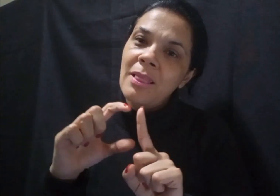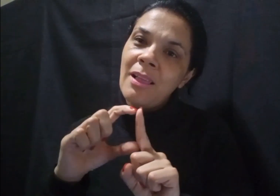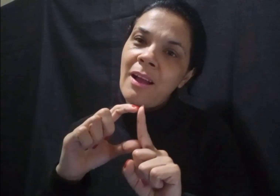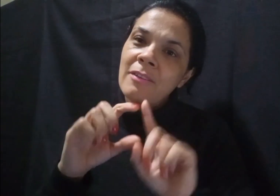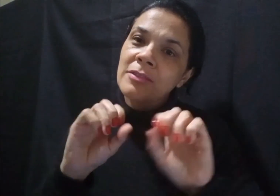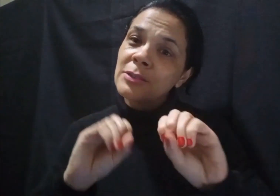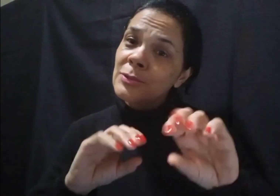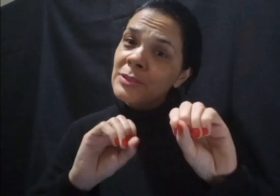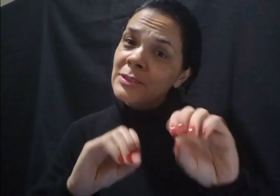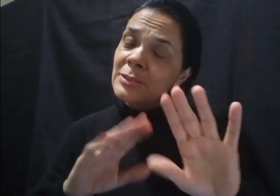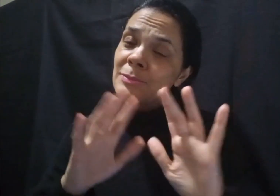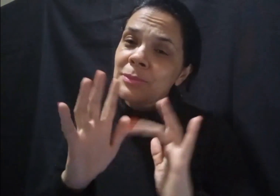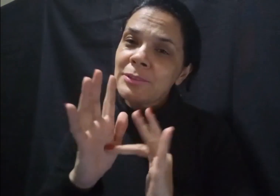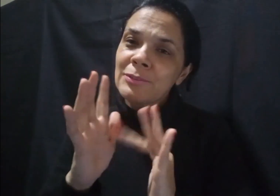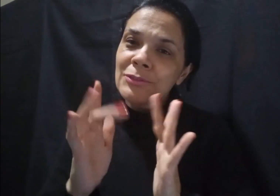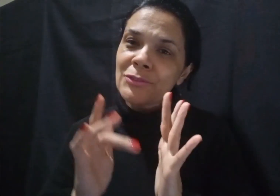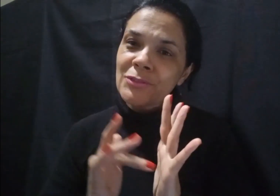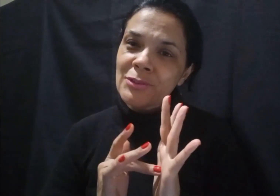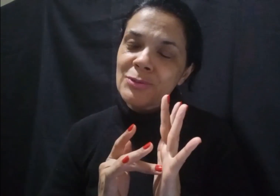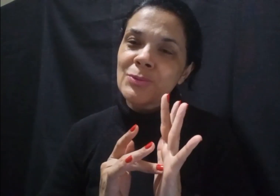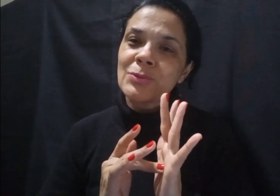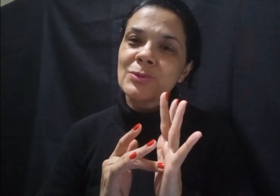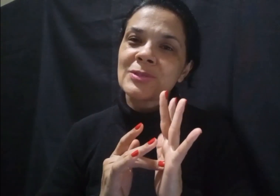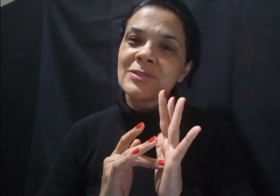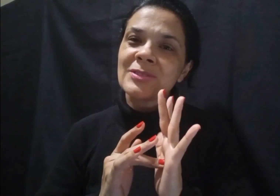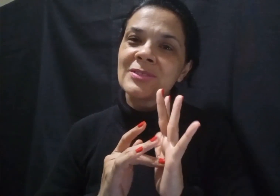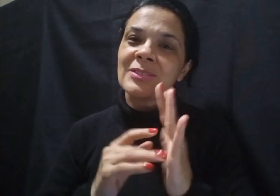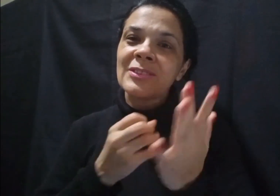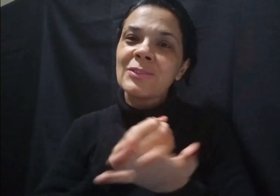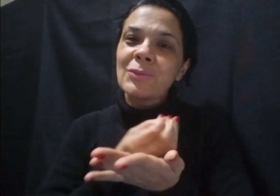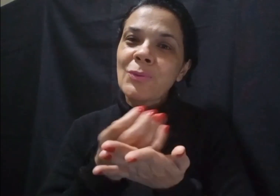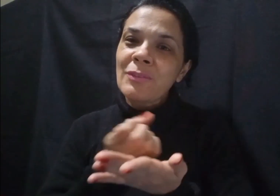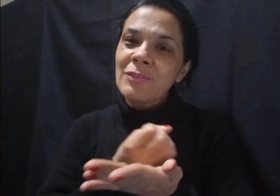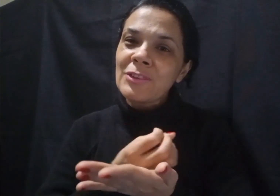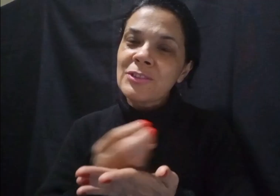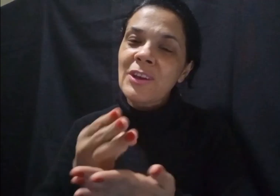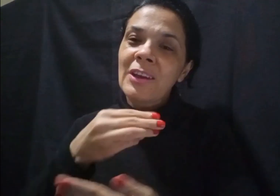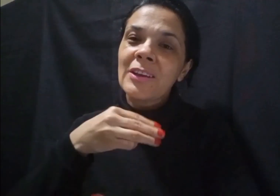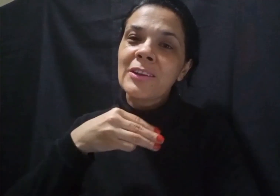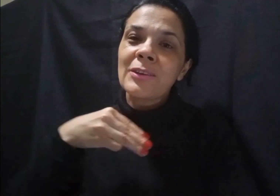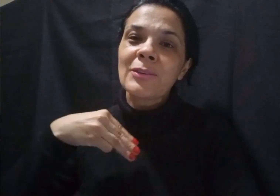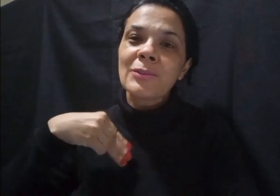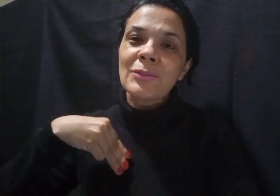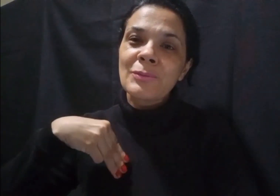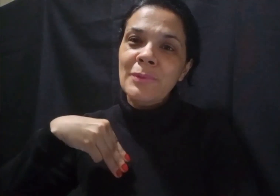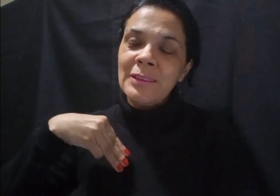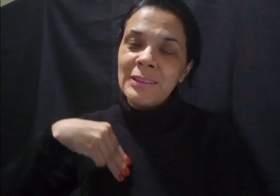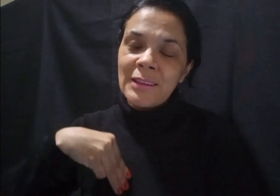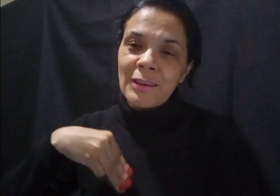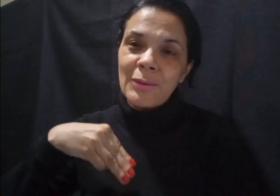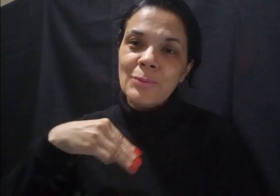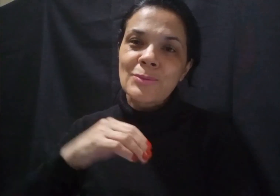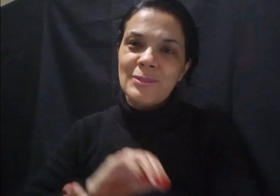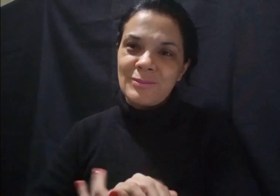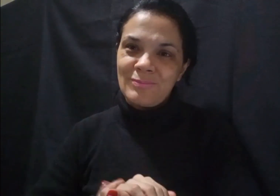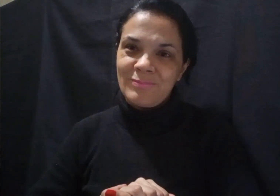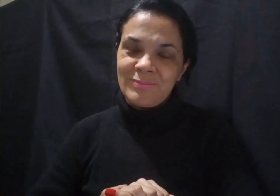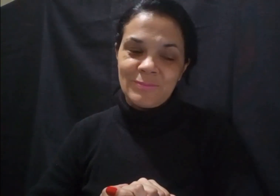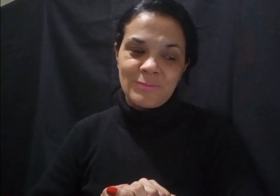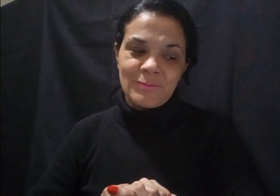de Mateus, capítulo 14, versículo 27. Mas Jesus lhe disse logo: Tende confiança,